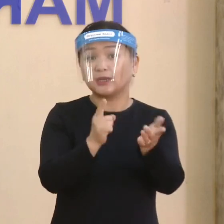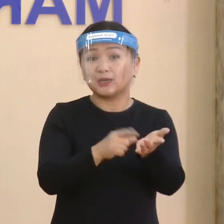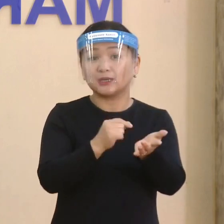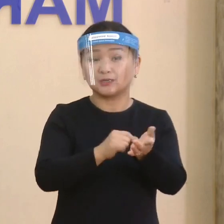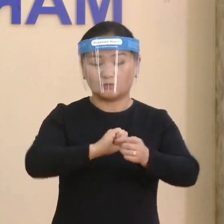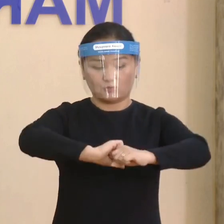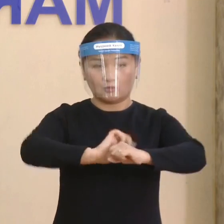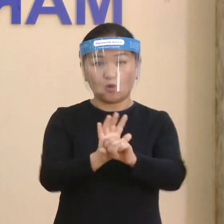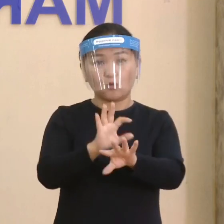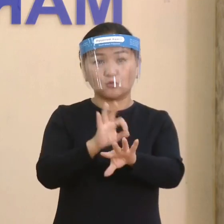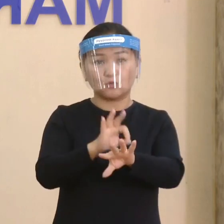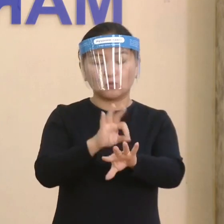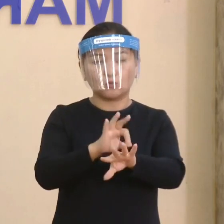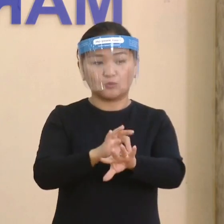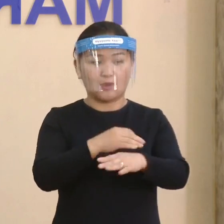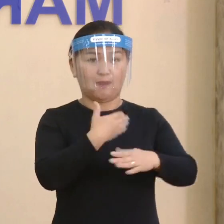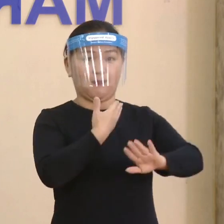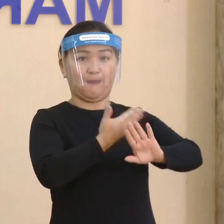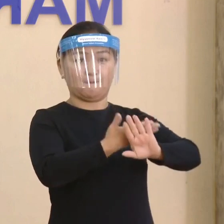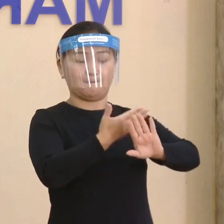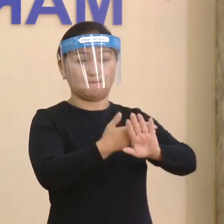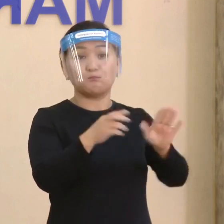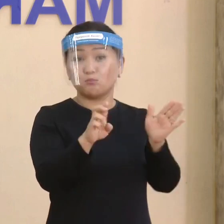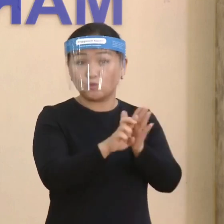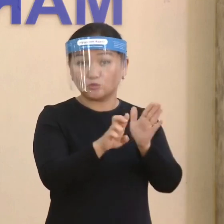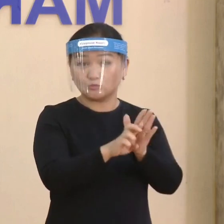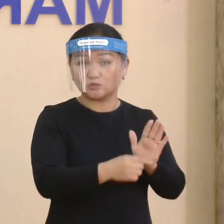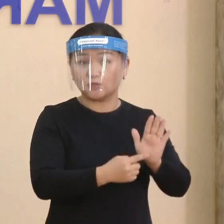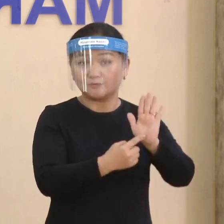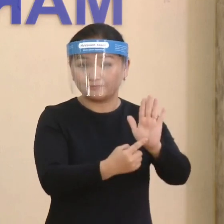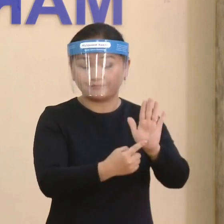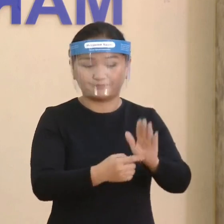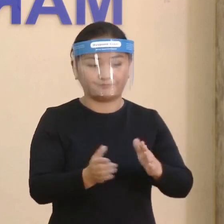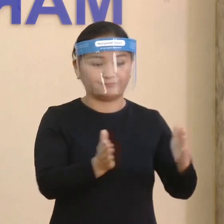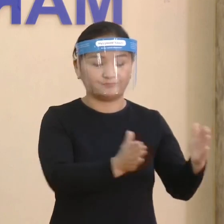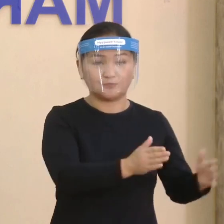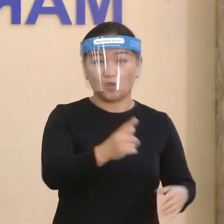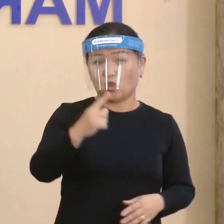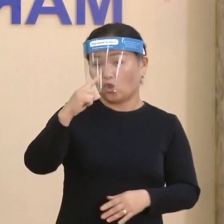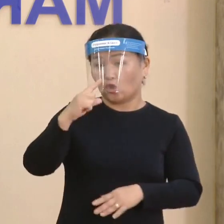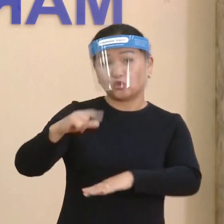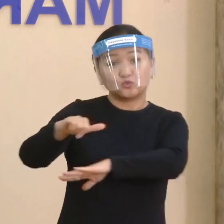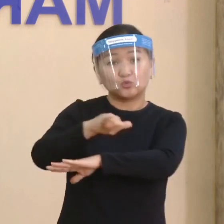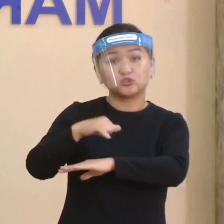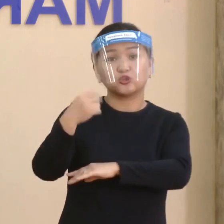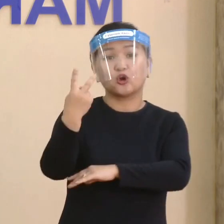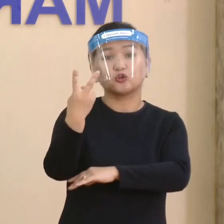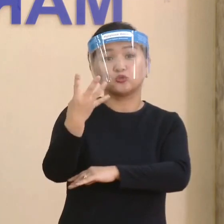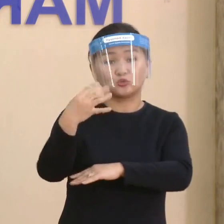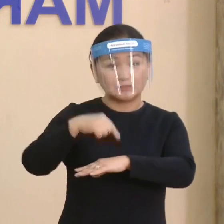тахлаас сэргийлэх боломж нь одоо байна. За манай хөрш Оросын холбооны улсад 24 цагийн дотор